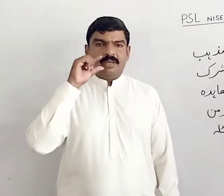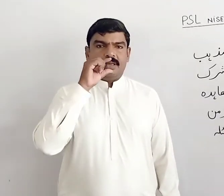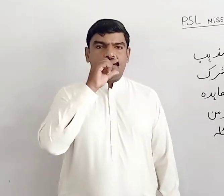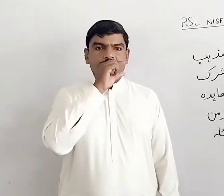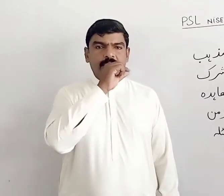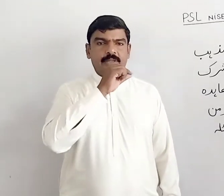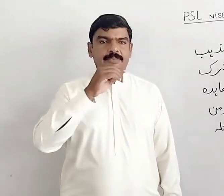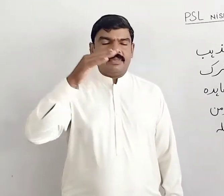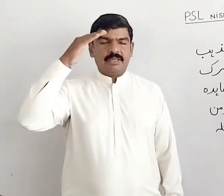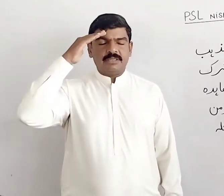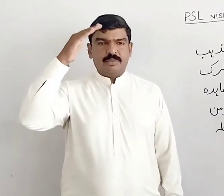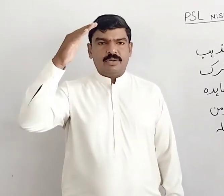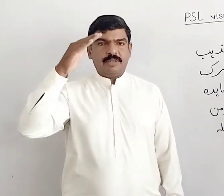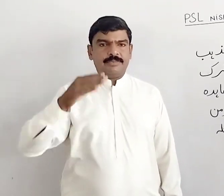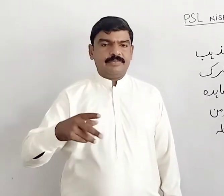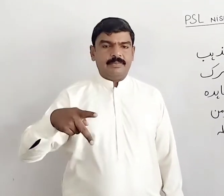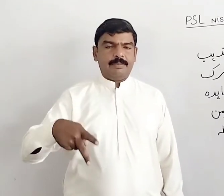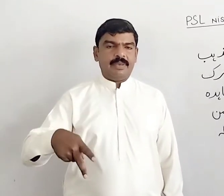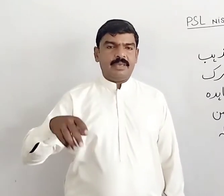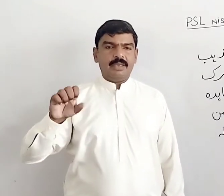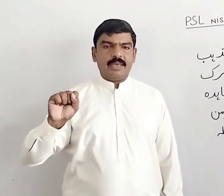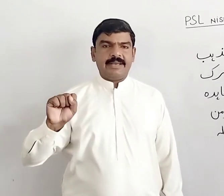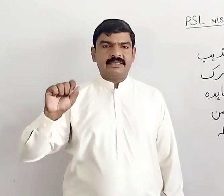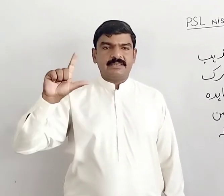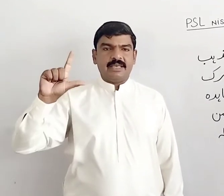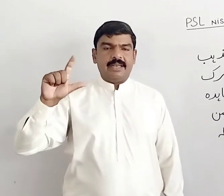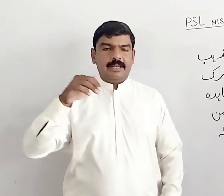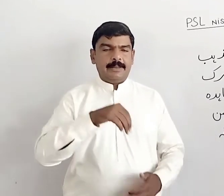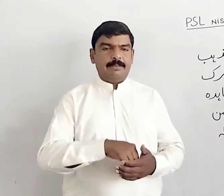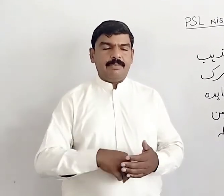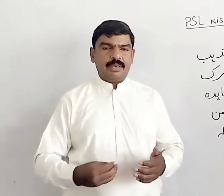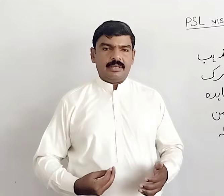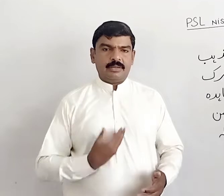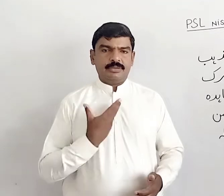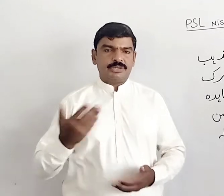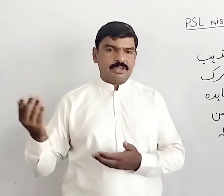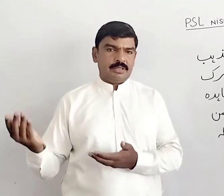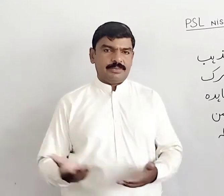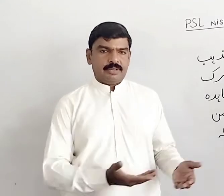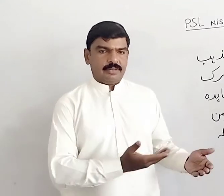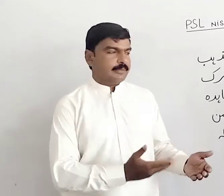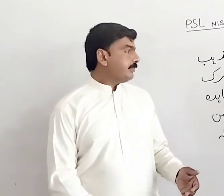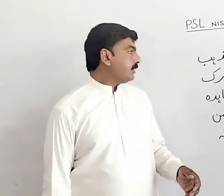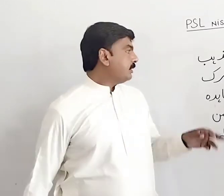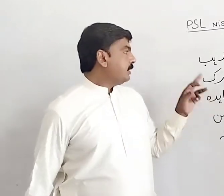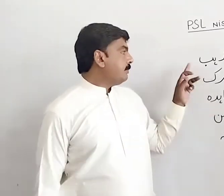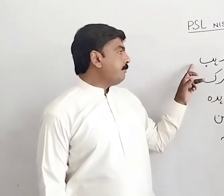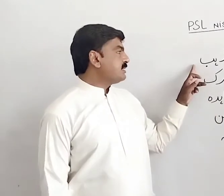بسم اللہ الرحمن الرحیم. السلام علیکم. PSL میں خوش آمدید.